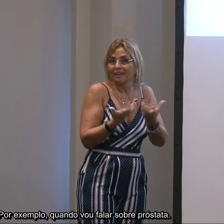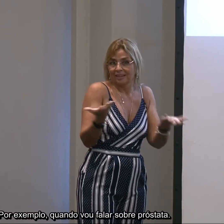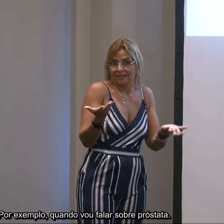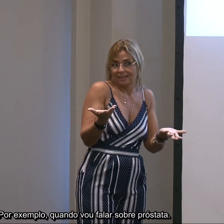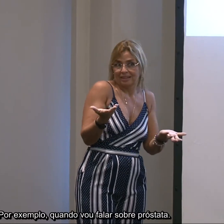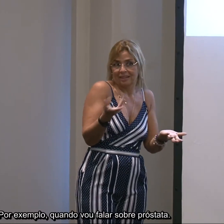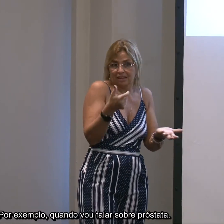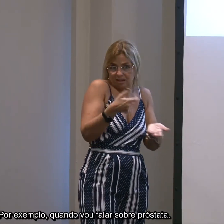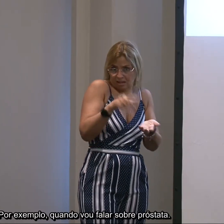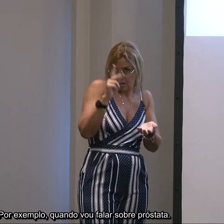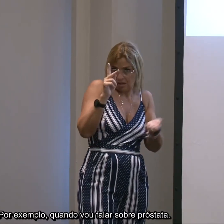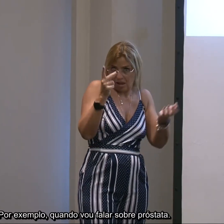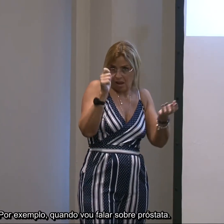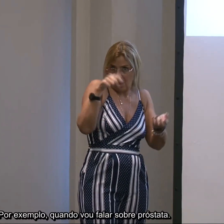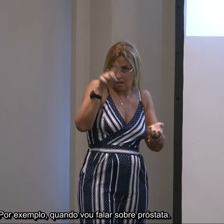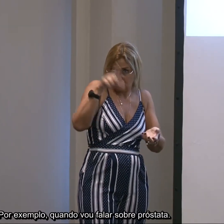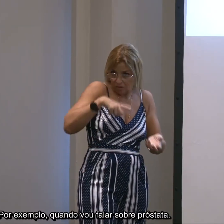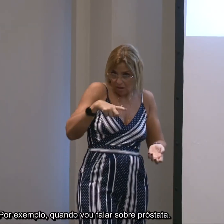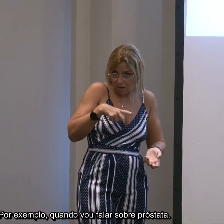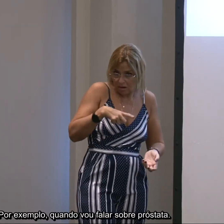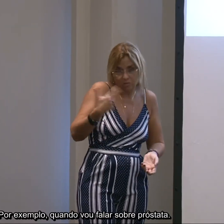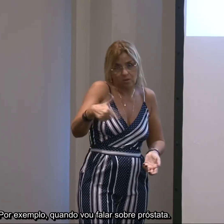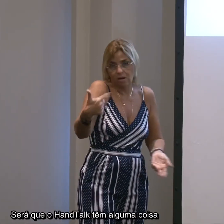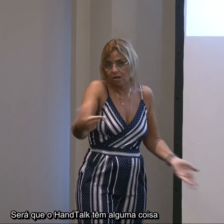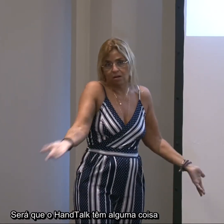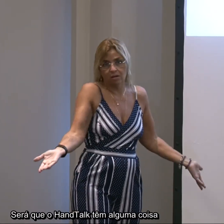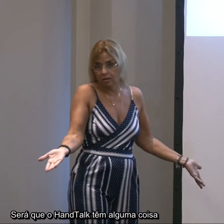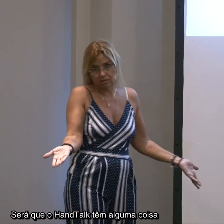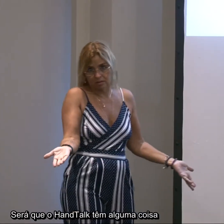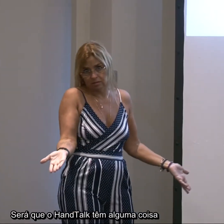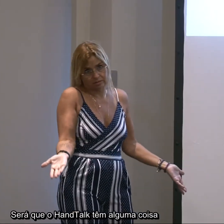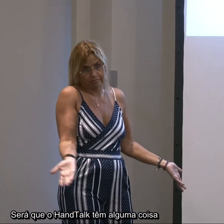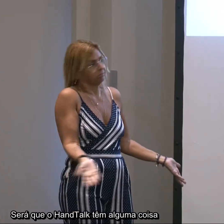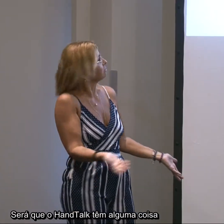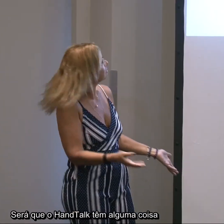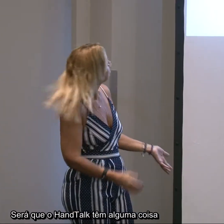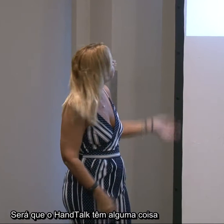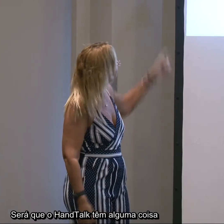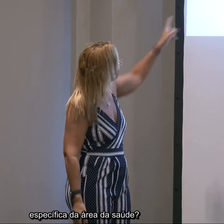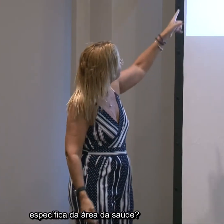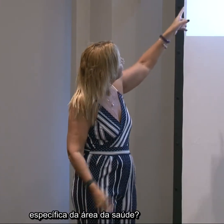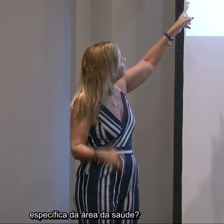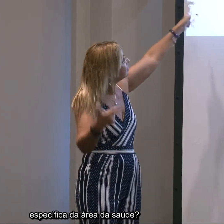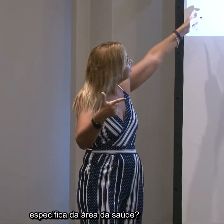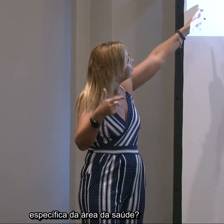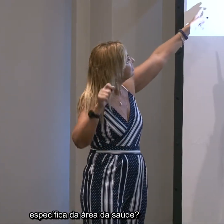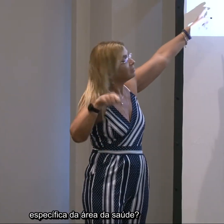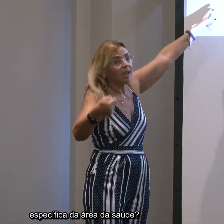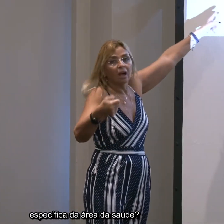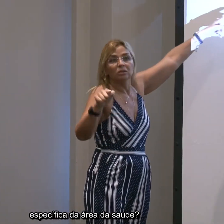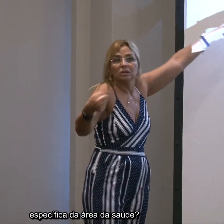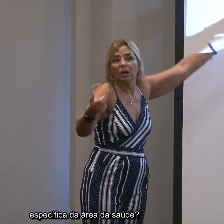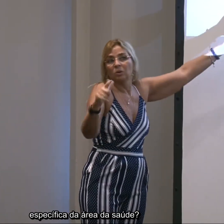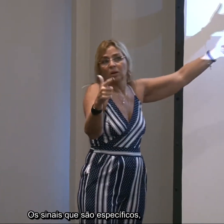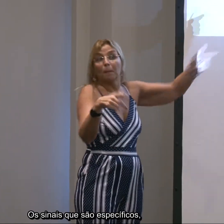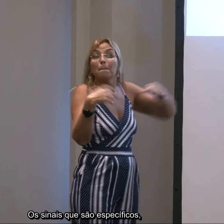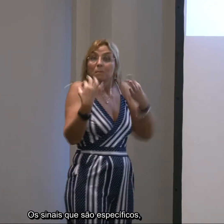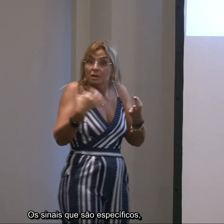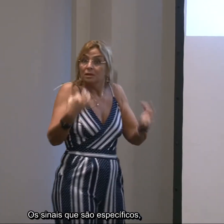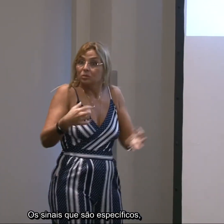Por exemplo, quando eu vou falar sobre próstata, será que o HandTalk tem alguma coisa da área específica da área da saúde? Os sinais que